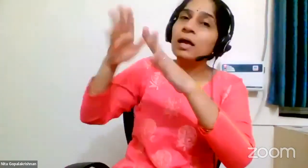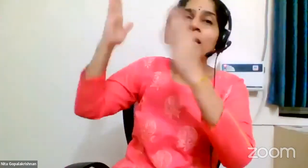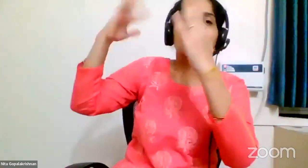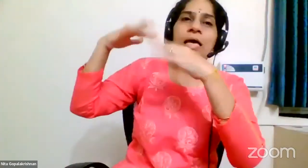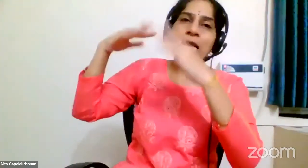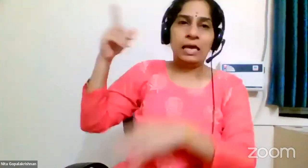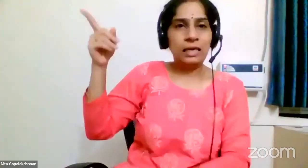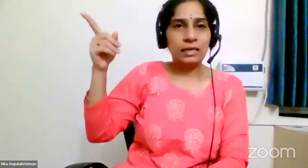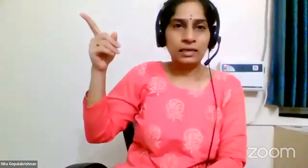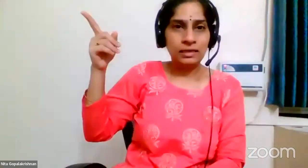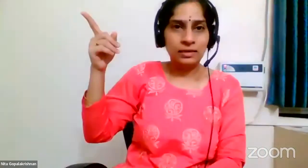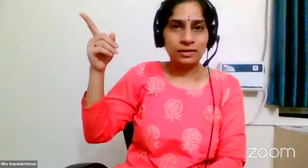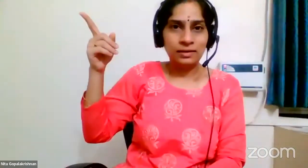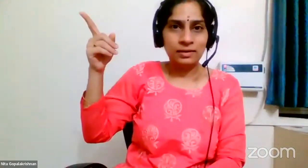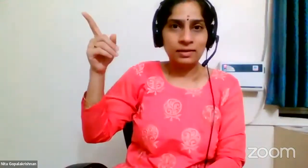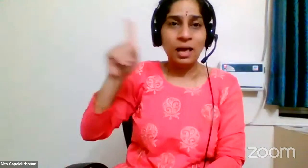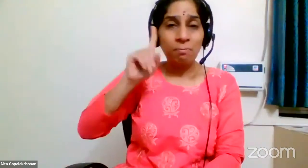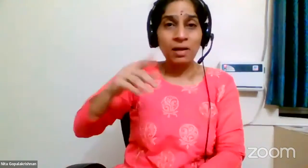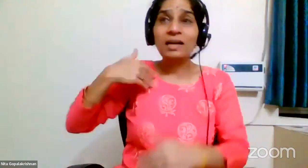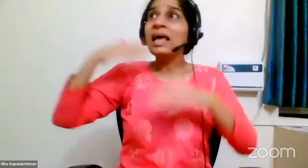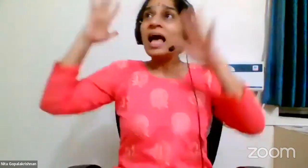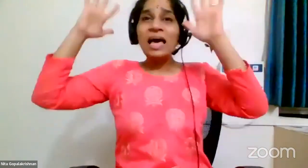जो है वर्षा को नहीं लगता है।